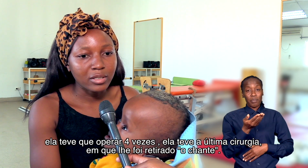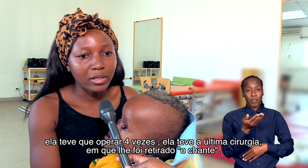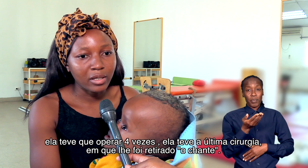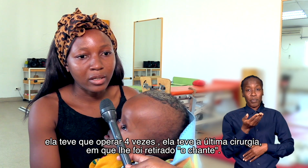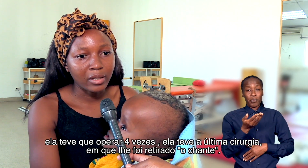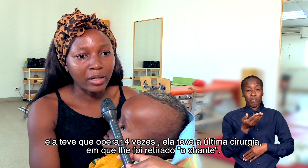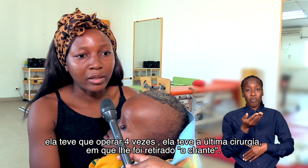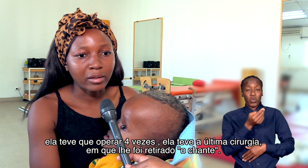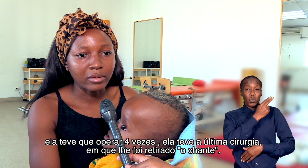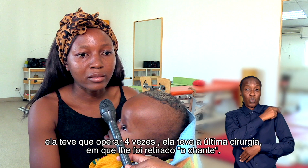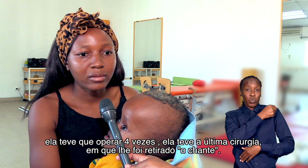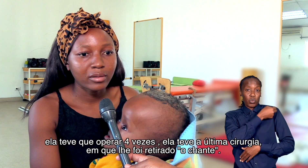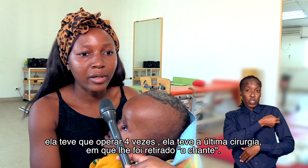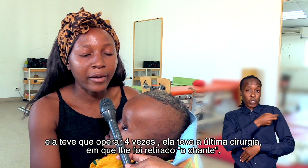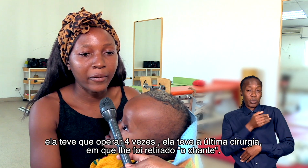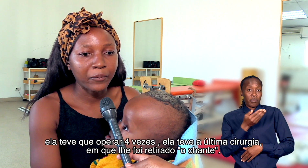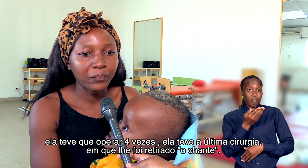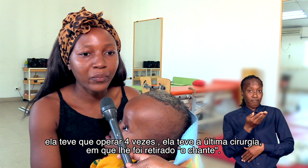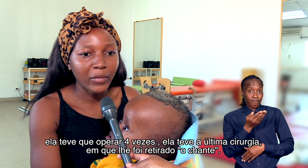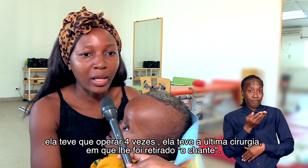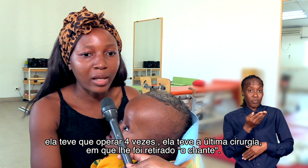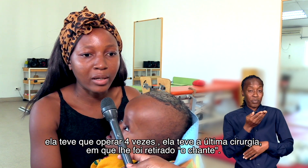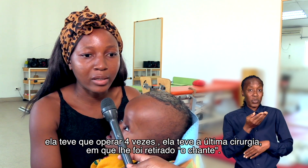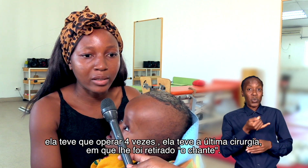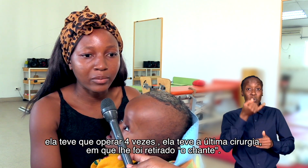e de seguida